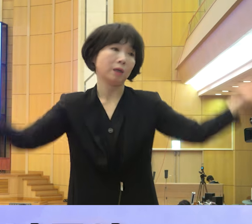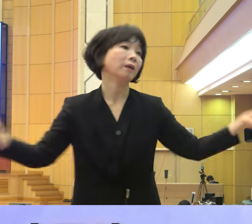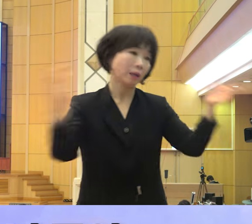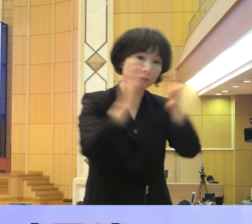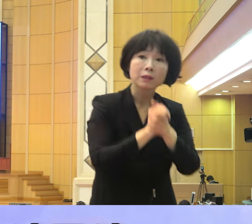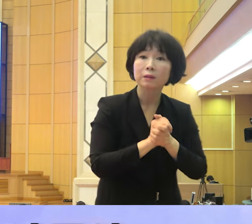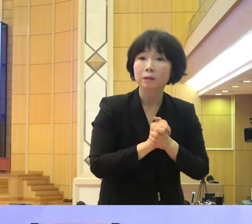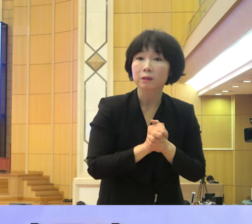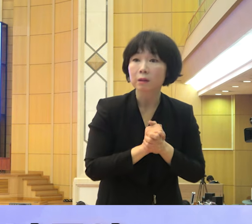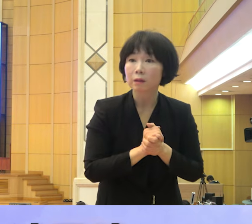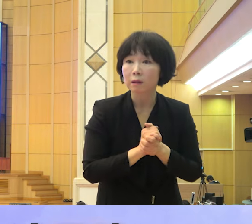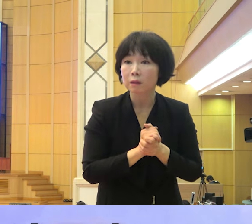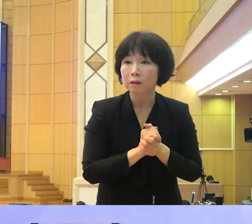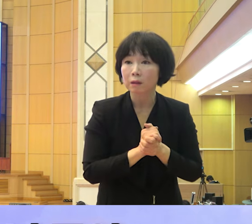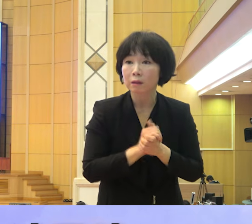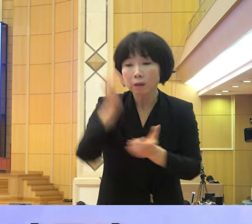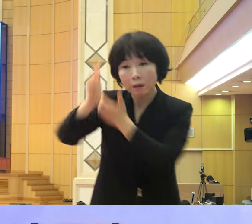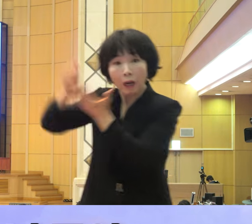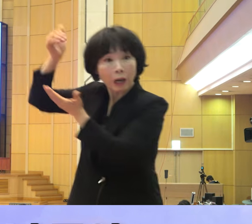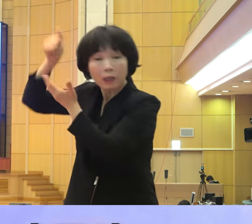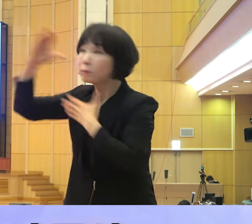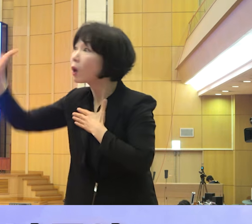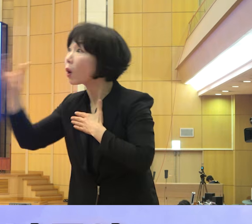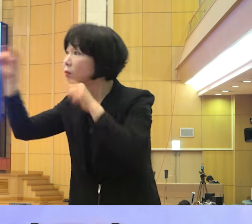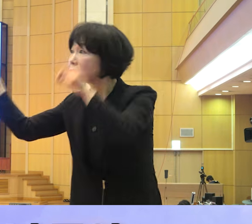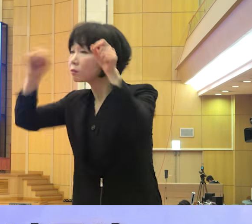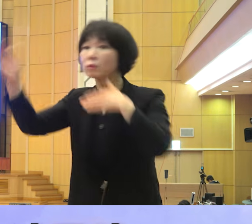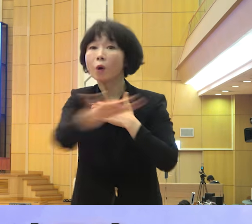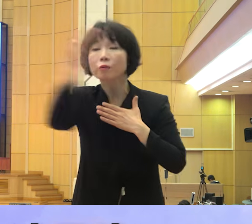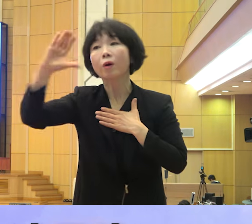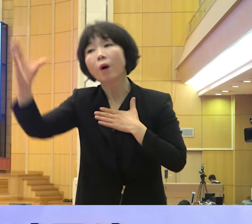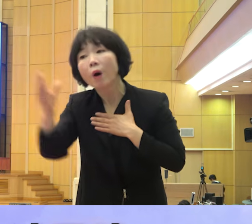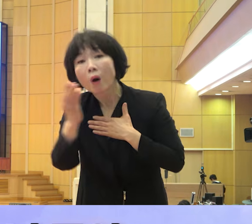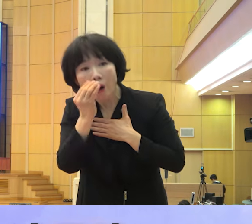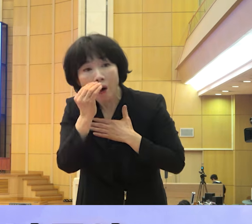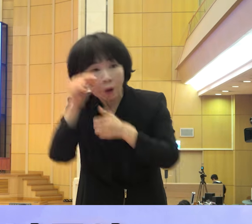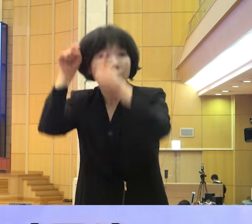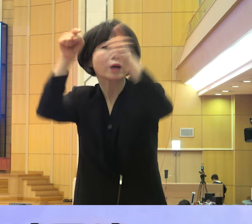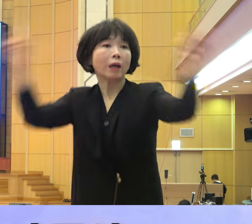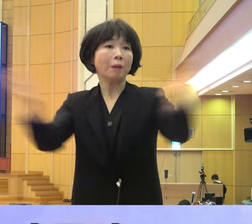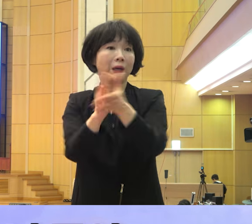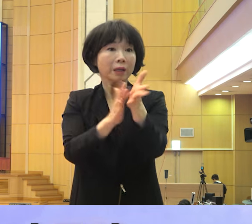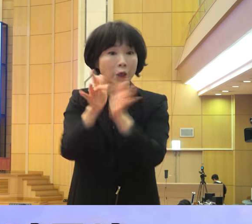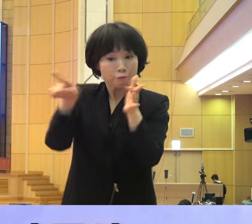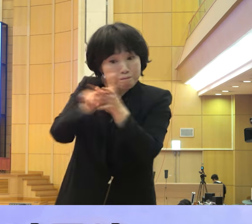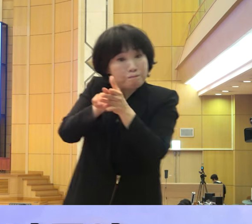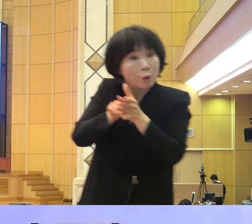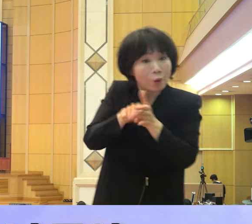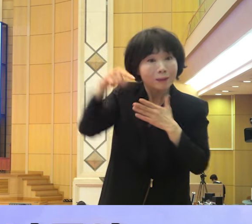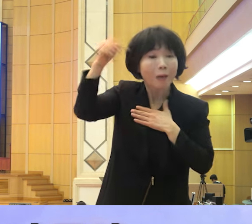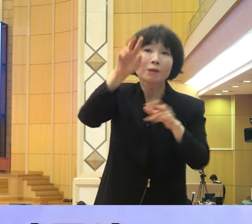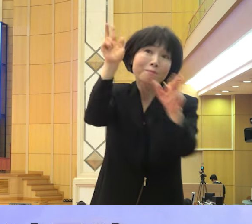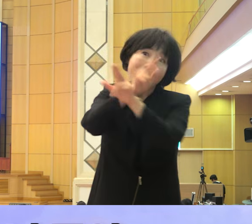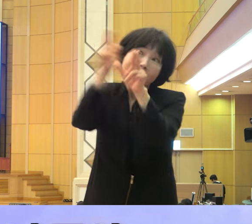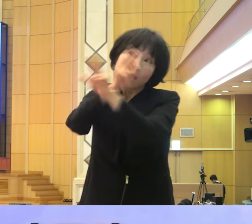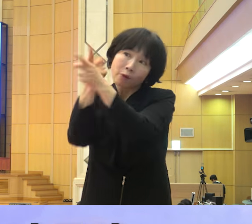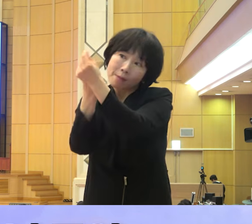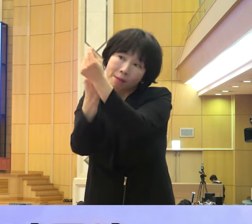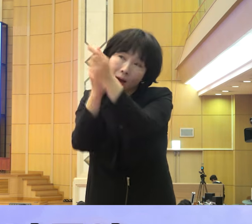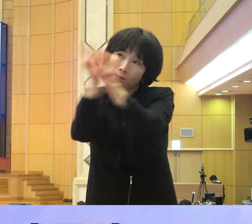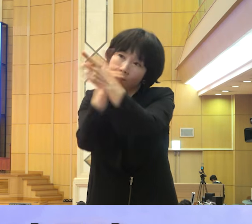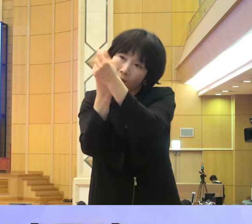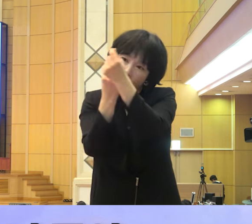보면 하나님이 거룩하니 너도 거룩하라. 그러면 예수 믿고 주일날 와서 일주일 동안